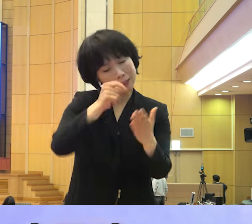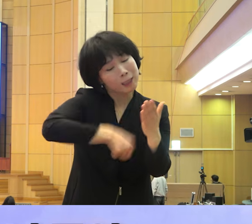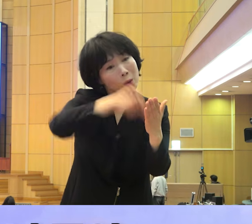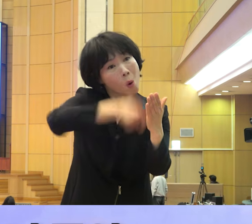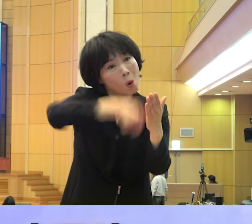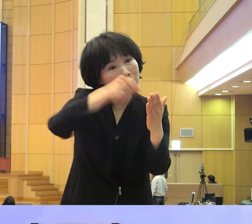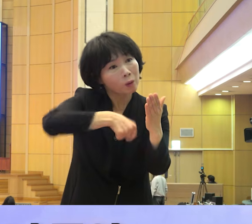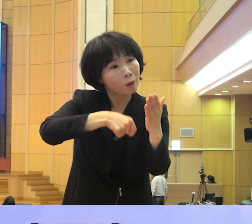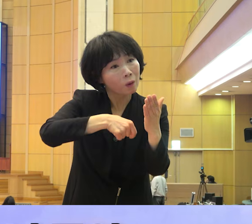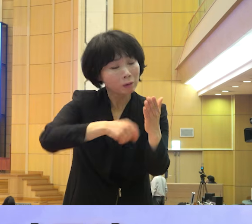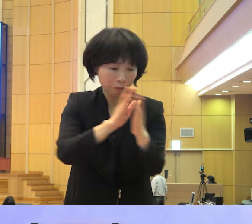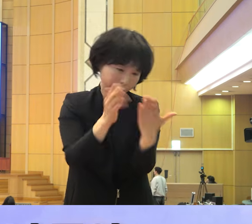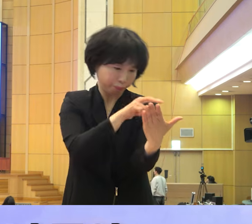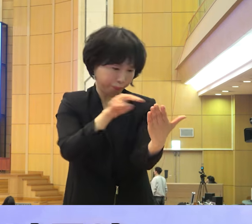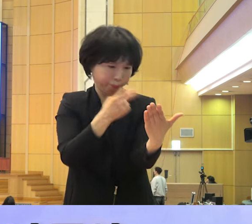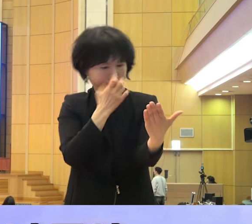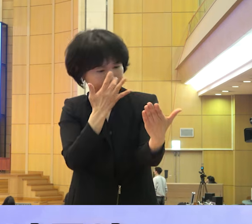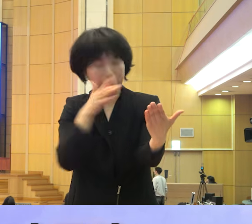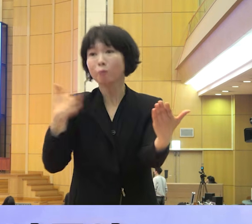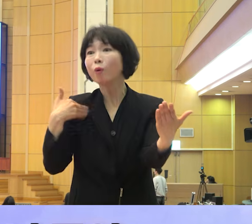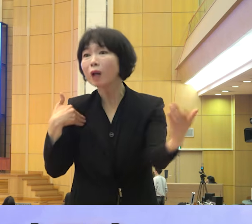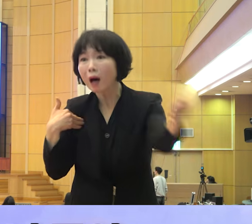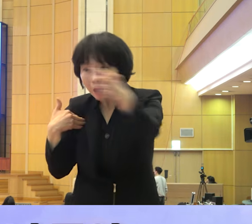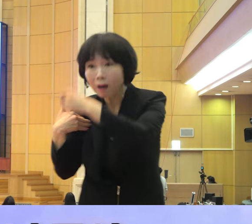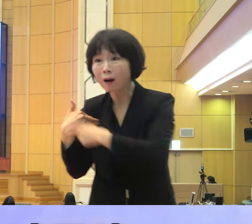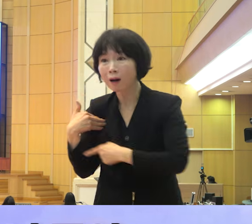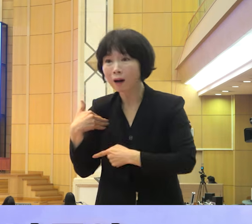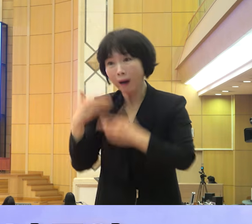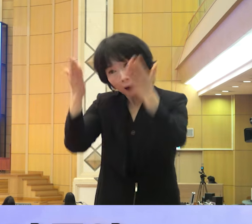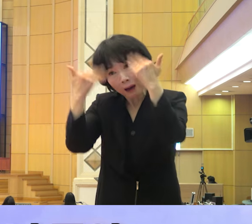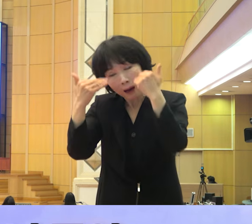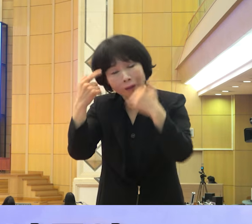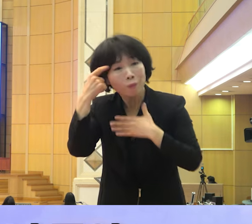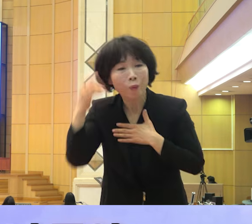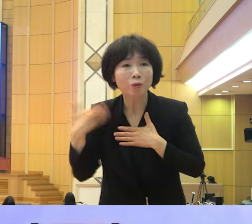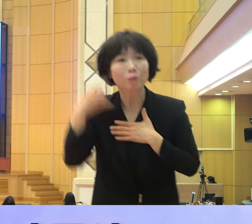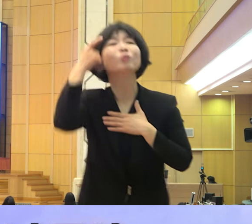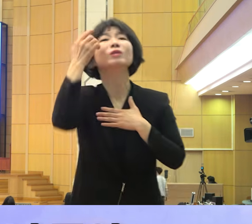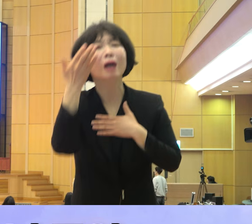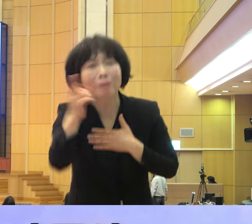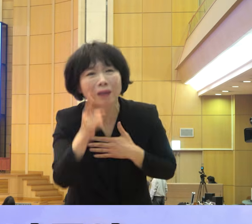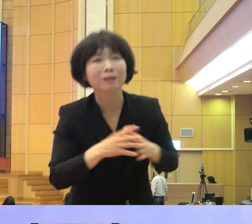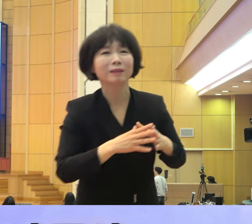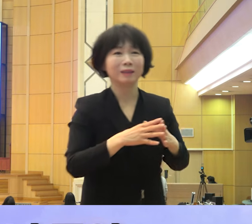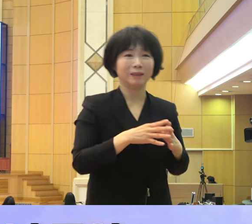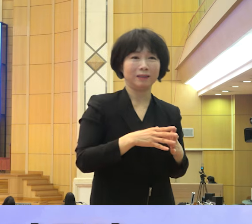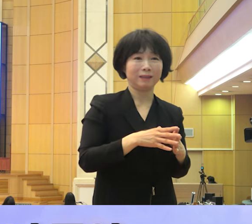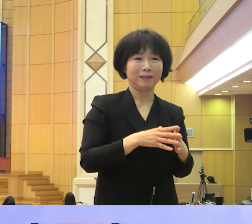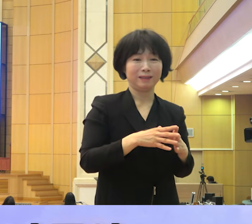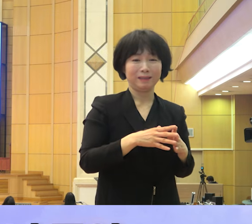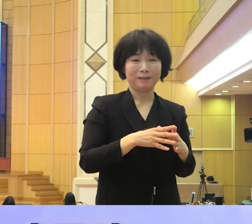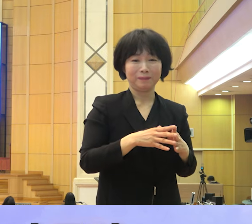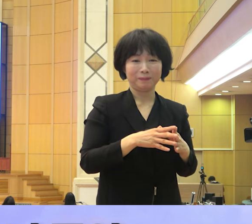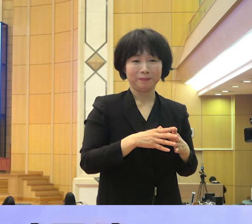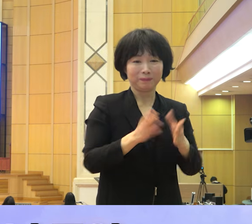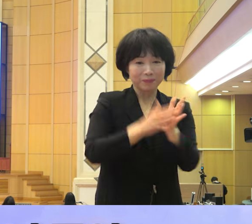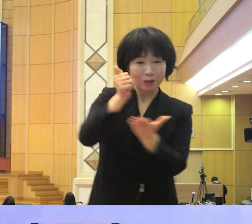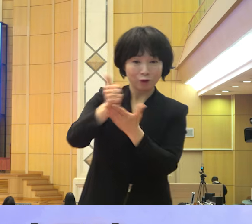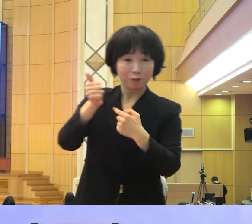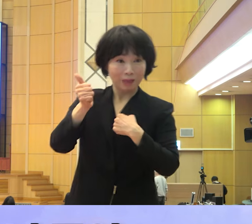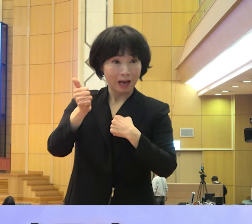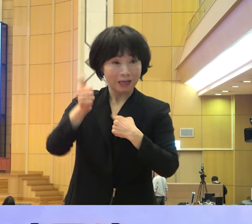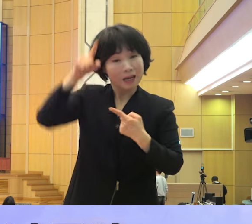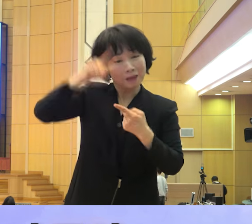그걸 알아보지 못하는 거예요. 선자의 글이든 시편이든 모세의 율법이든 모든 성경이 나를